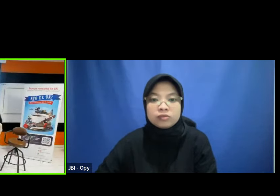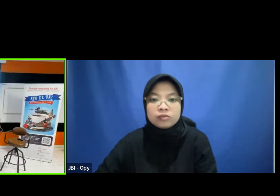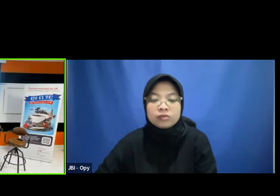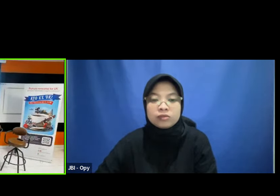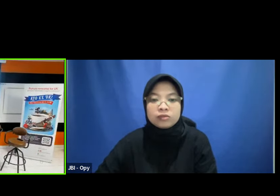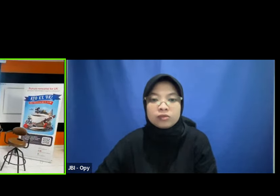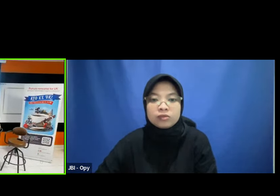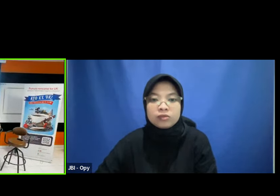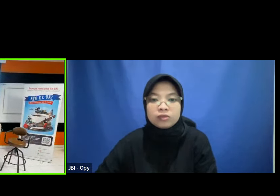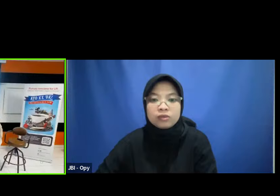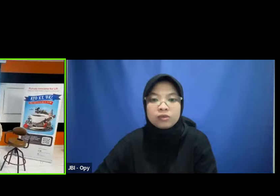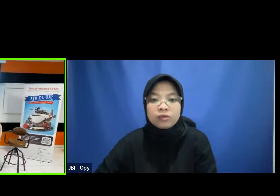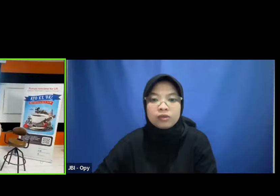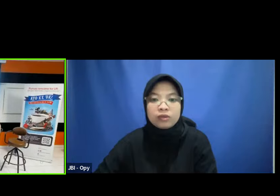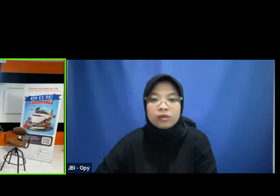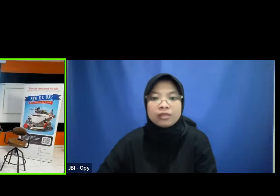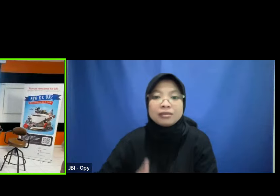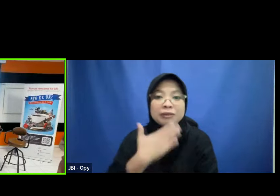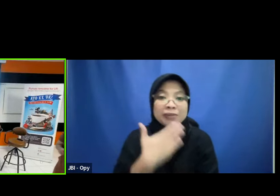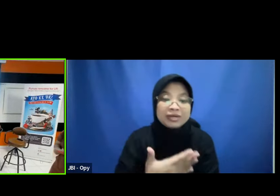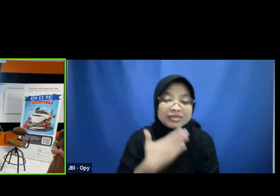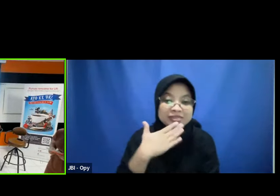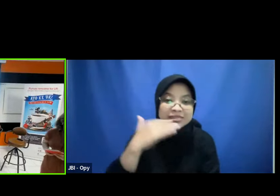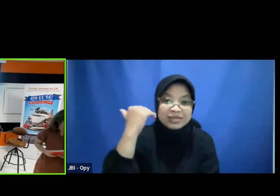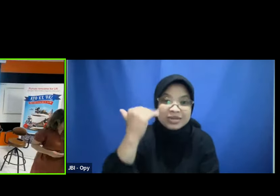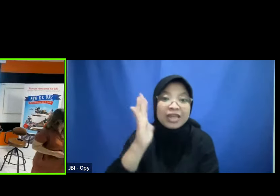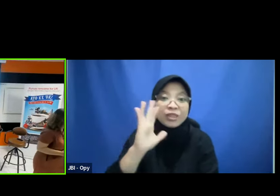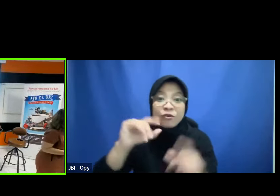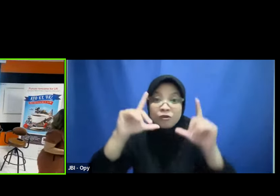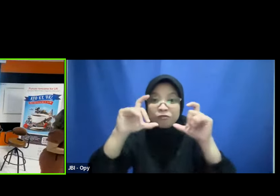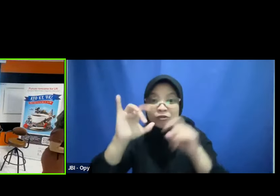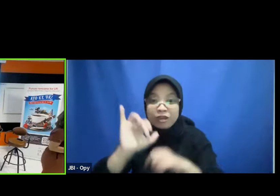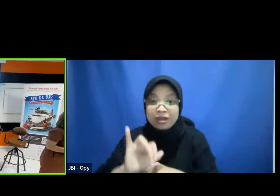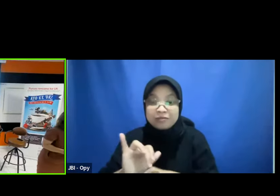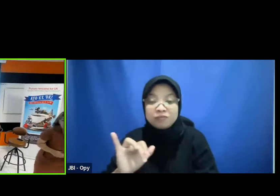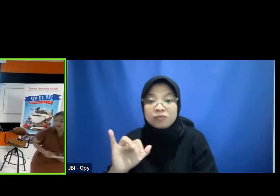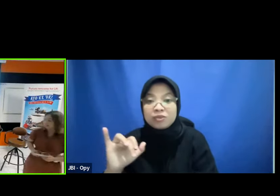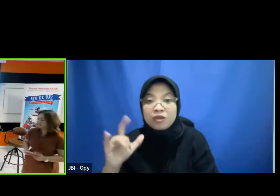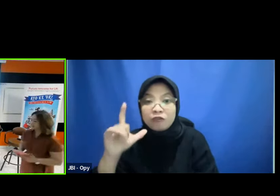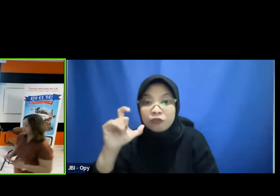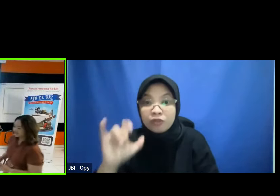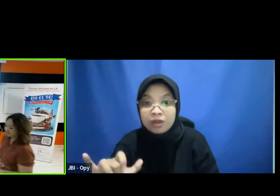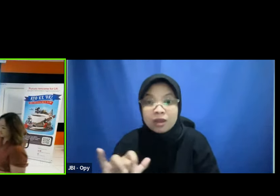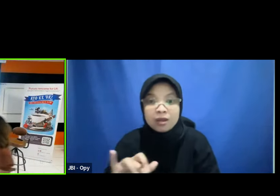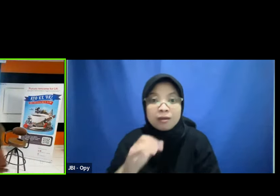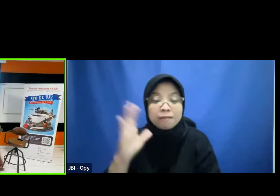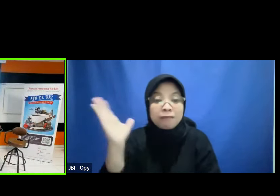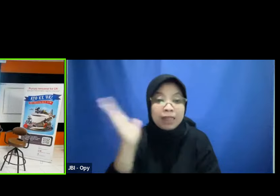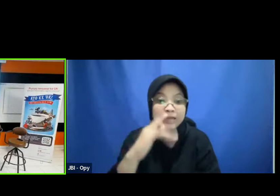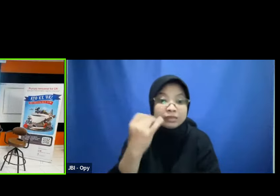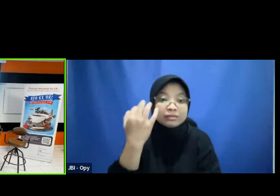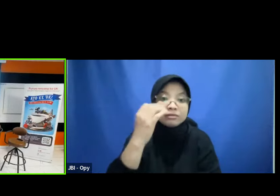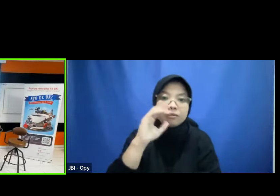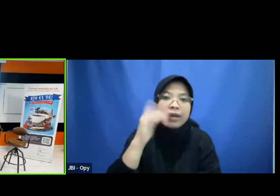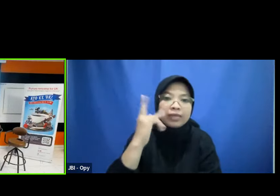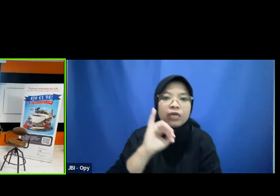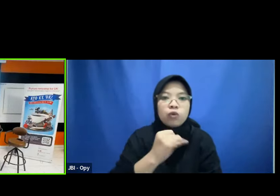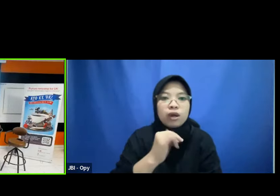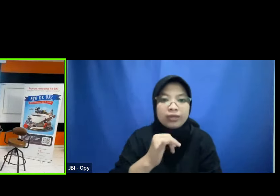kita Makasih Kakak nanti kita foto ya aku baru balik Januari